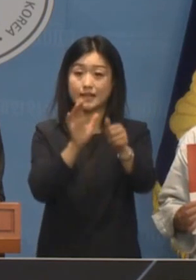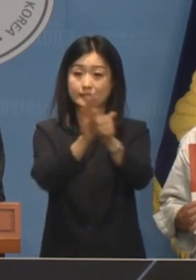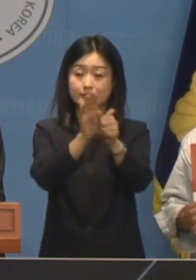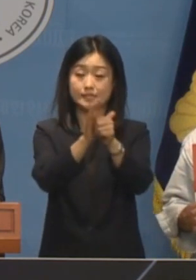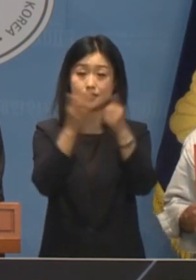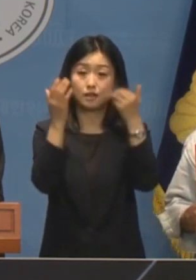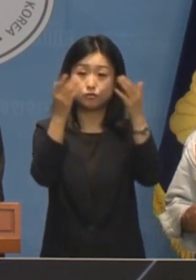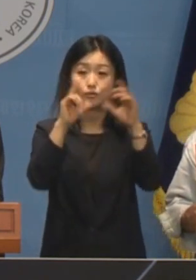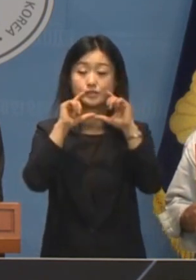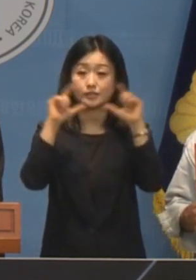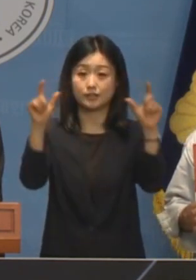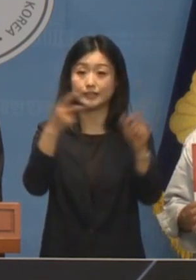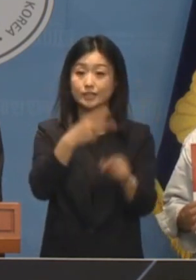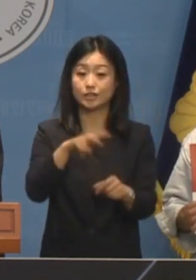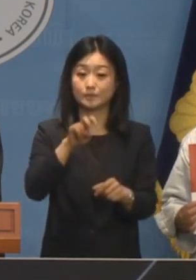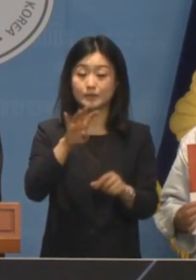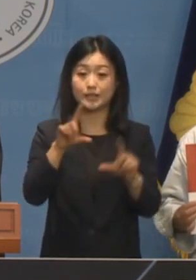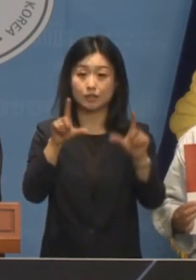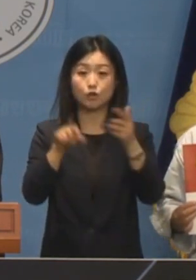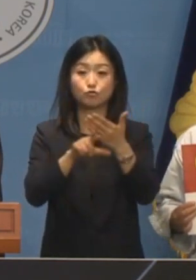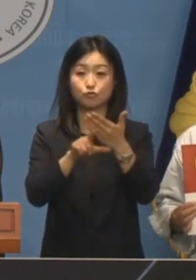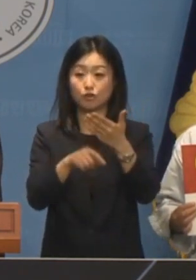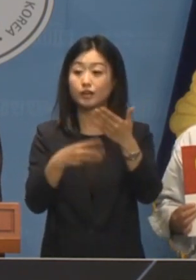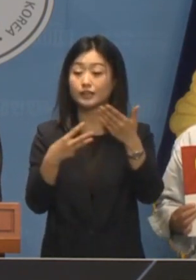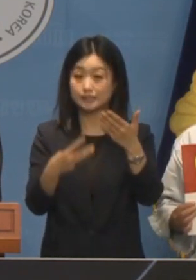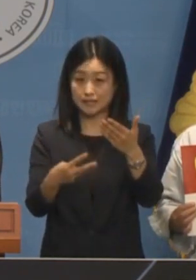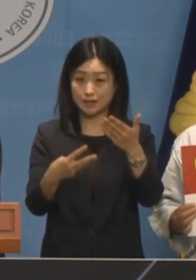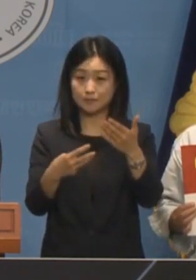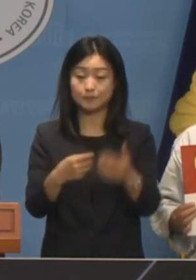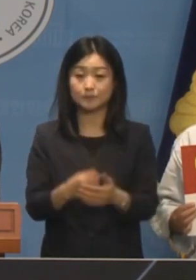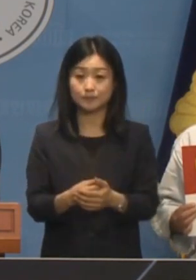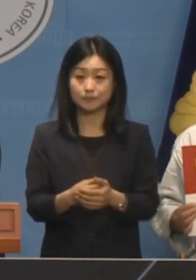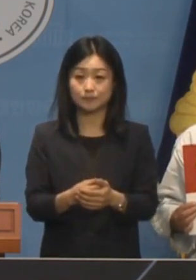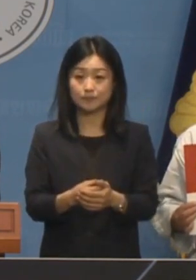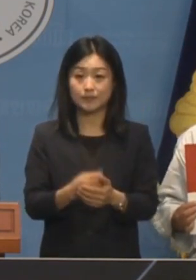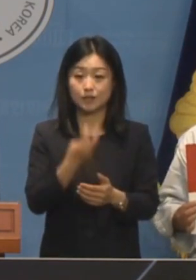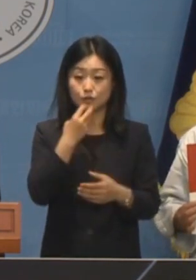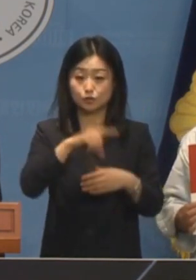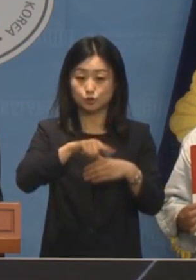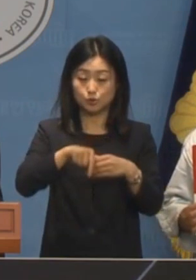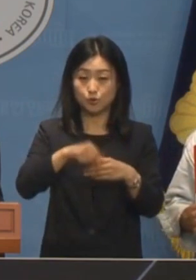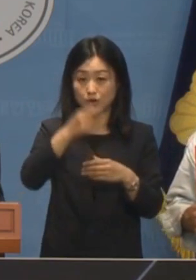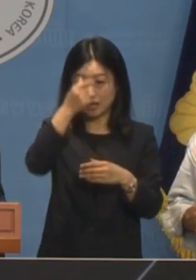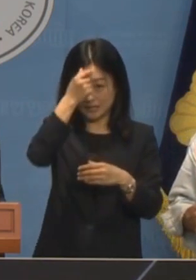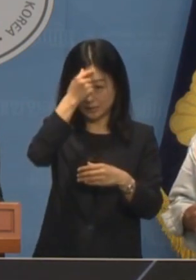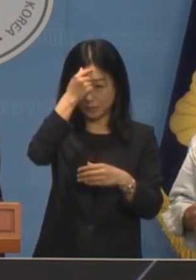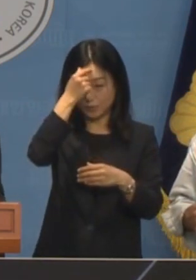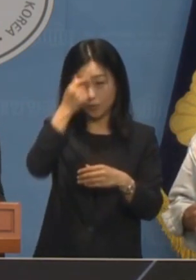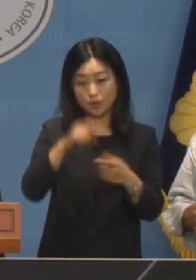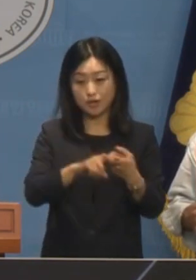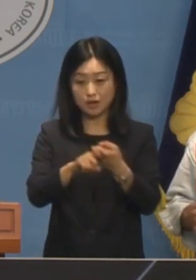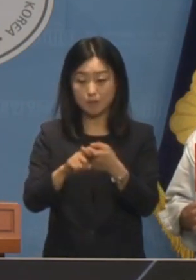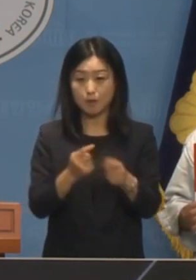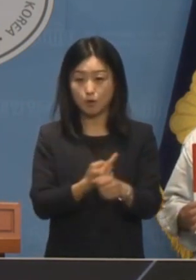천명한다. 2024년 9월 3일 수도권 기독교 총연합회 외 1200개 단체.